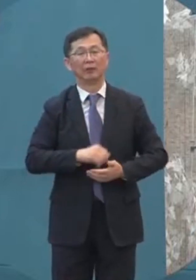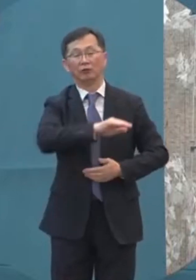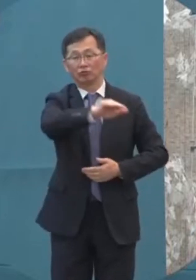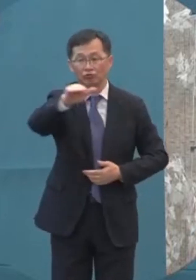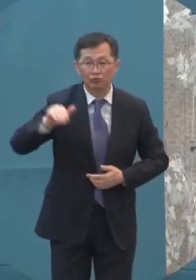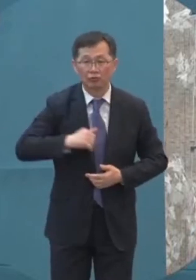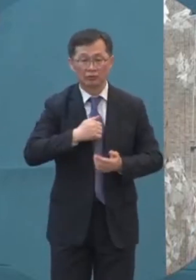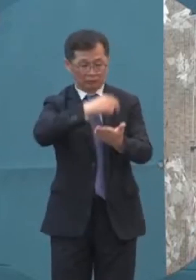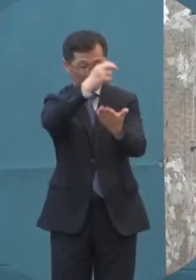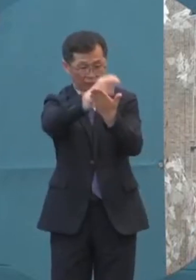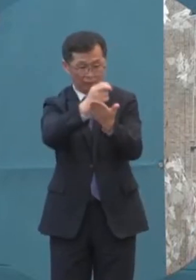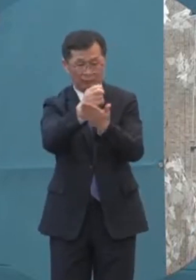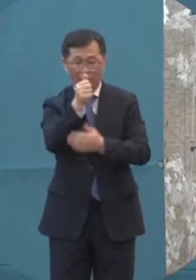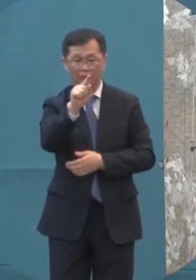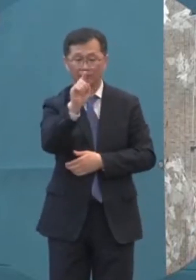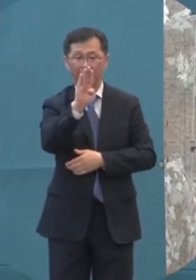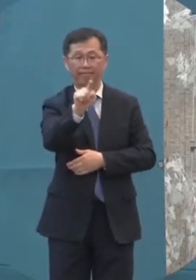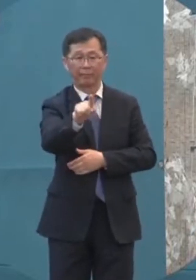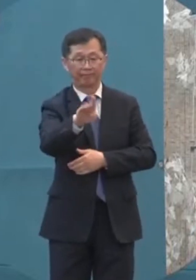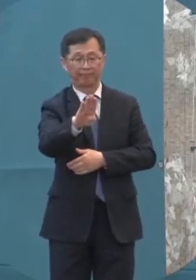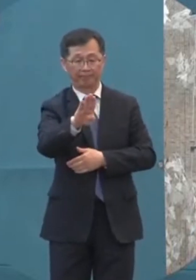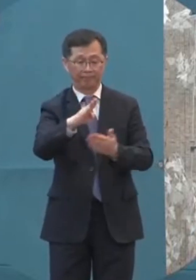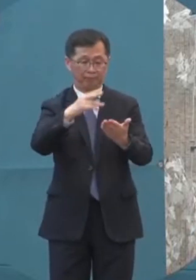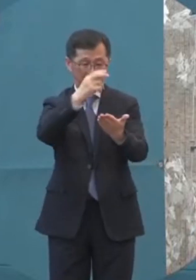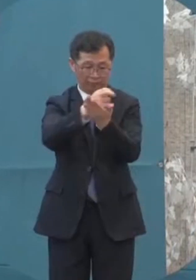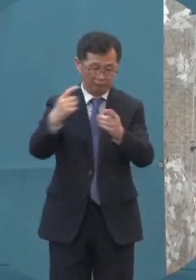우리가 헌법을 고치자라고 말하지만